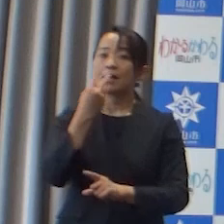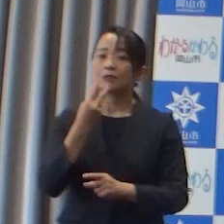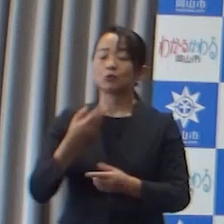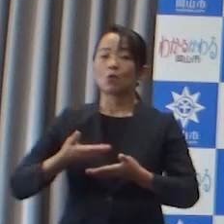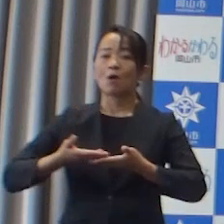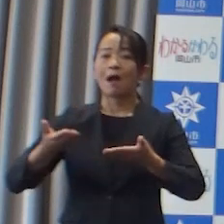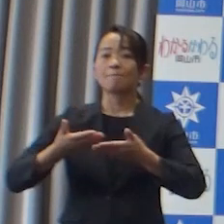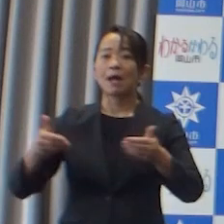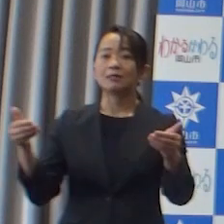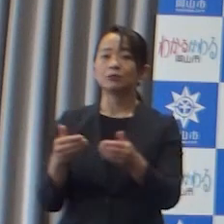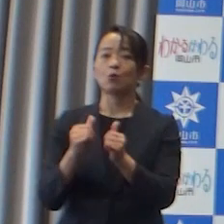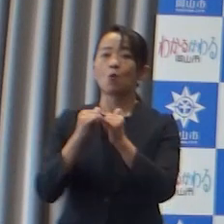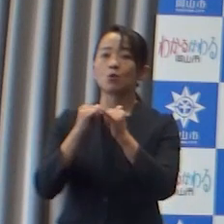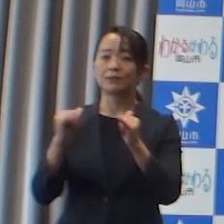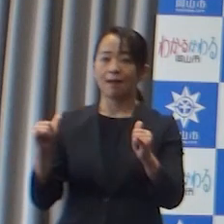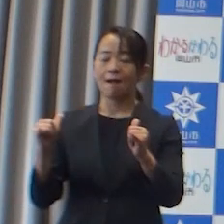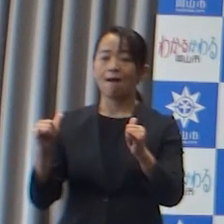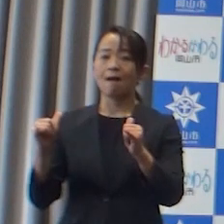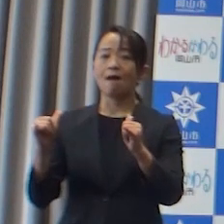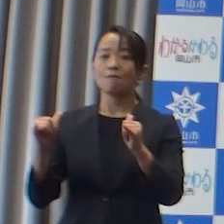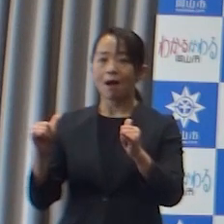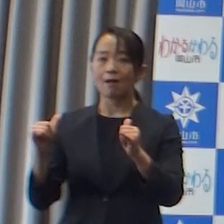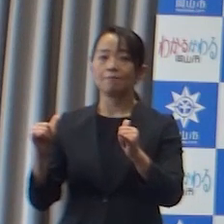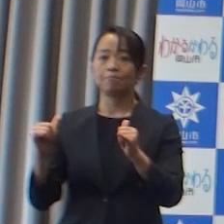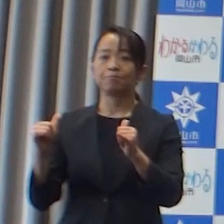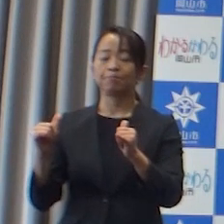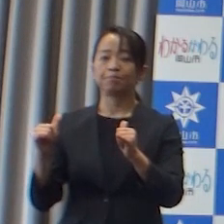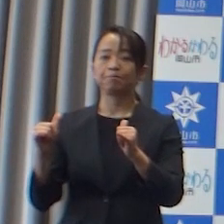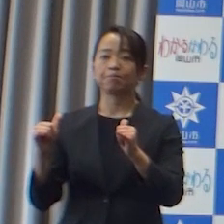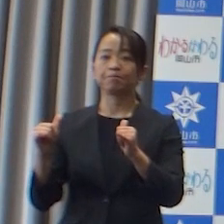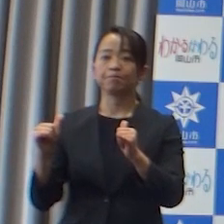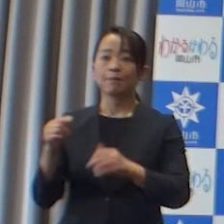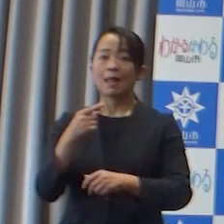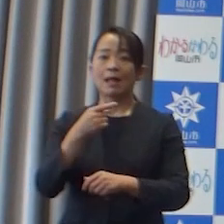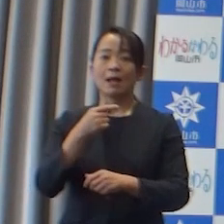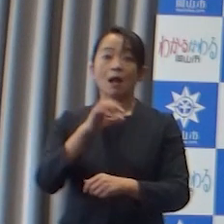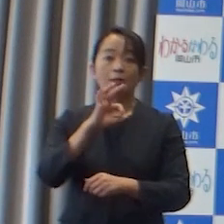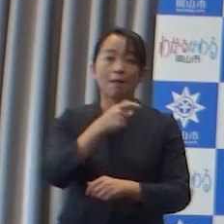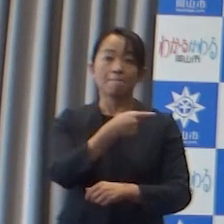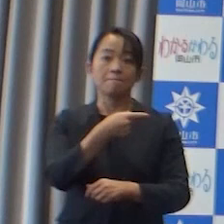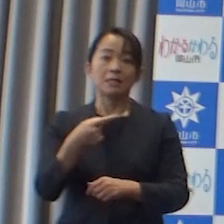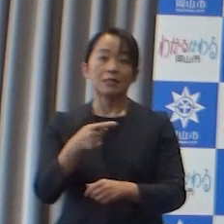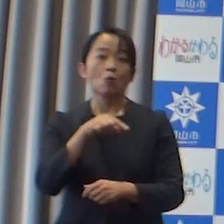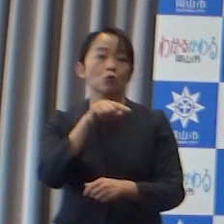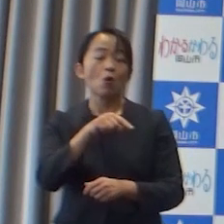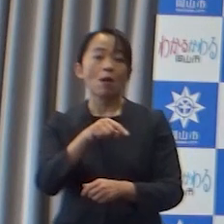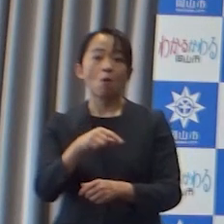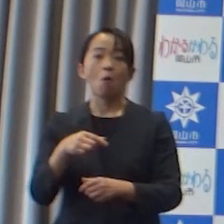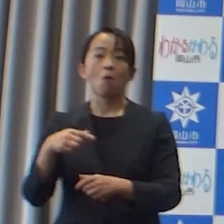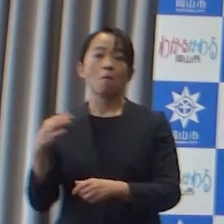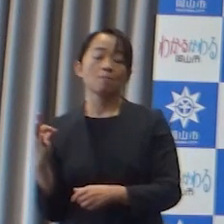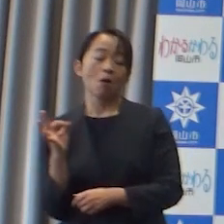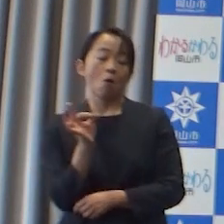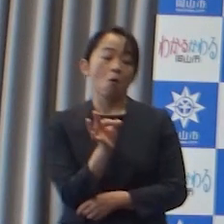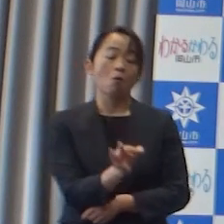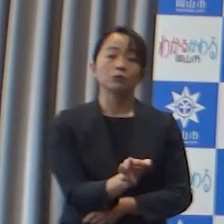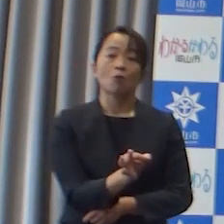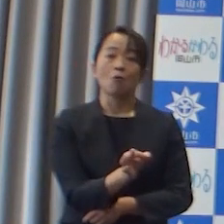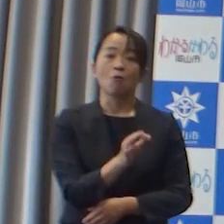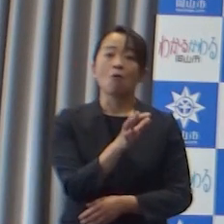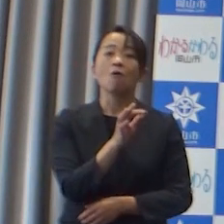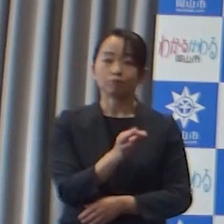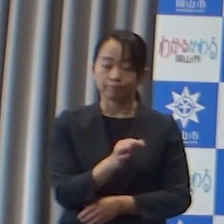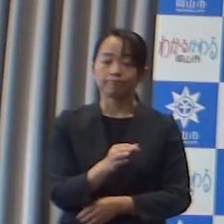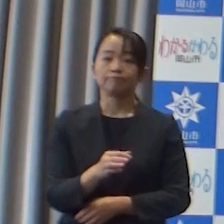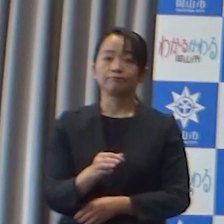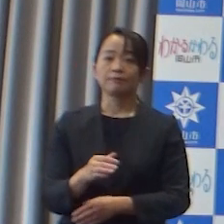対し値引き分の補助額を交付する形にし、事業者家庭等からの支援手